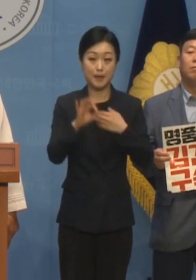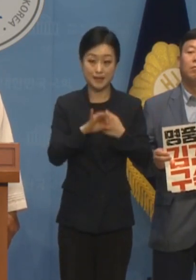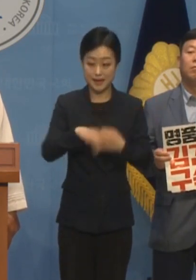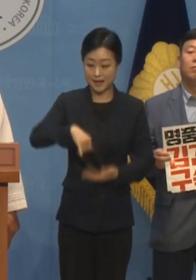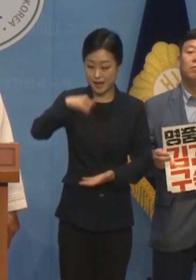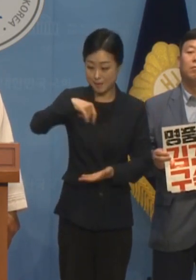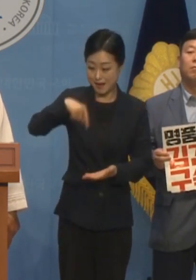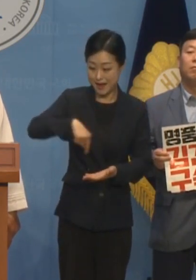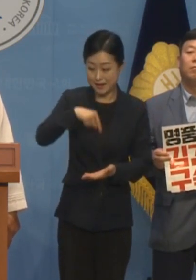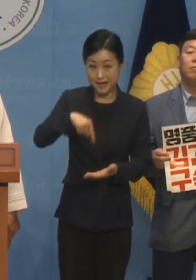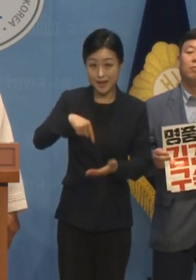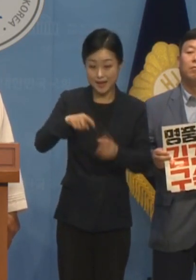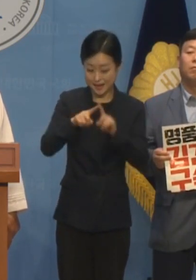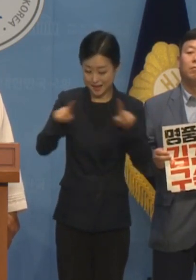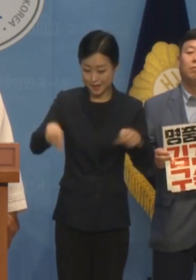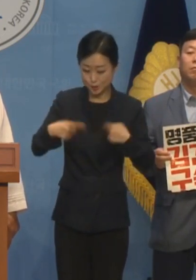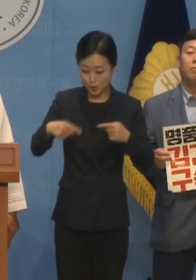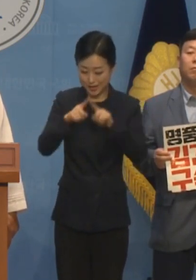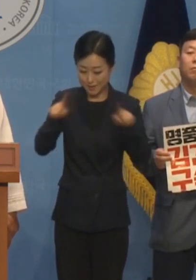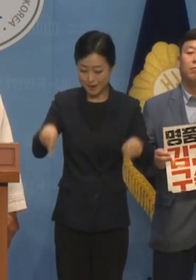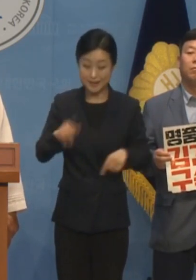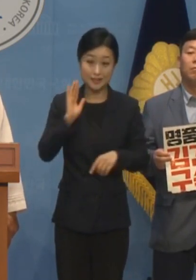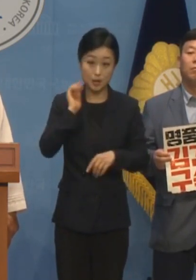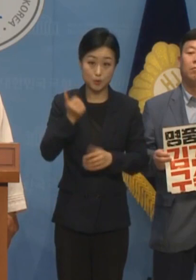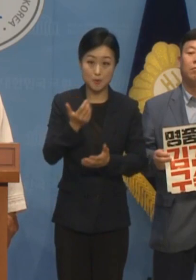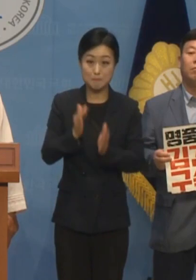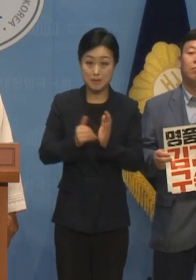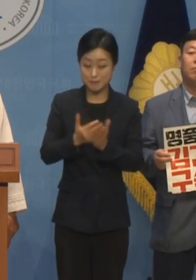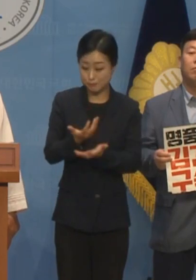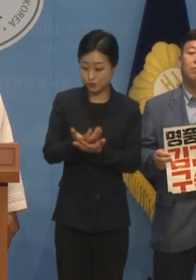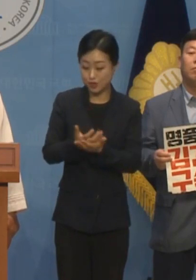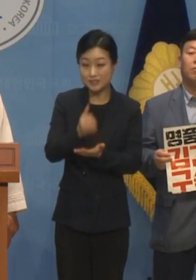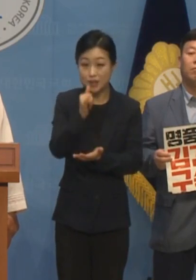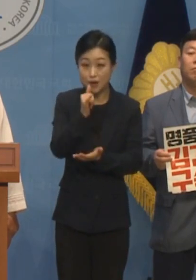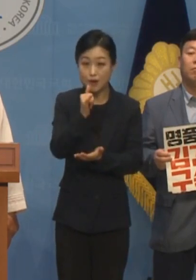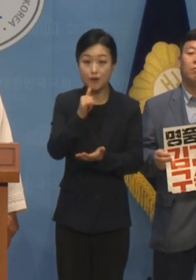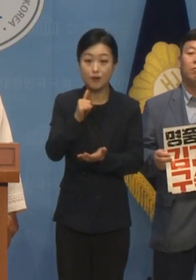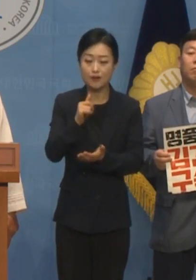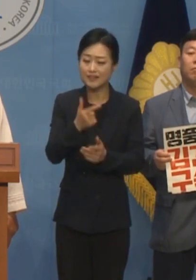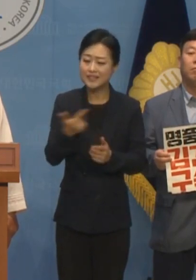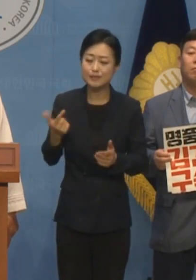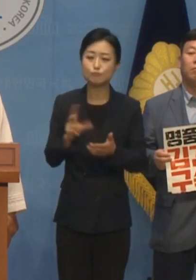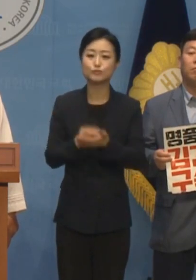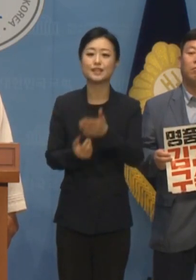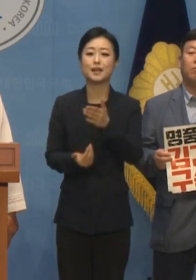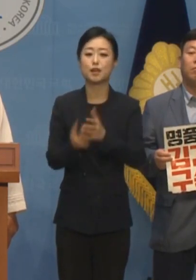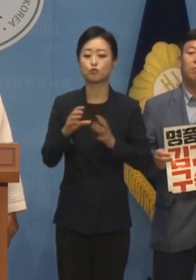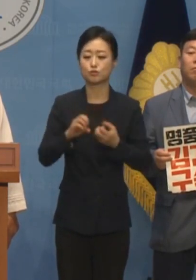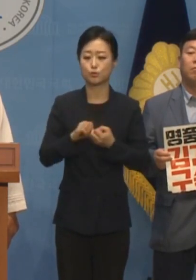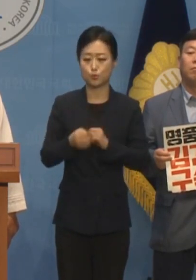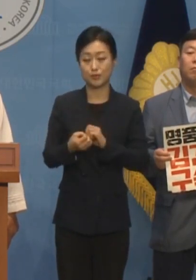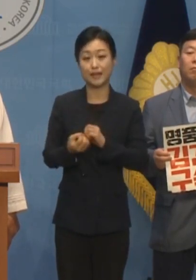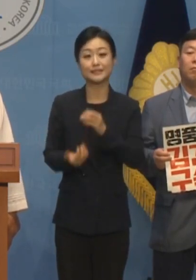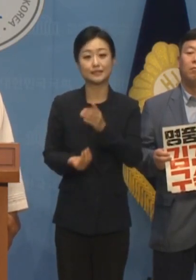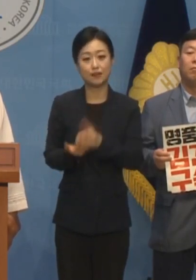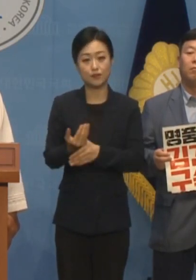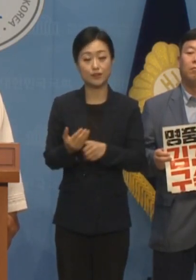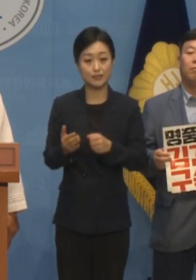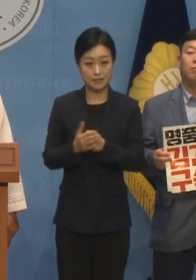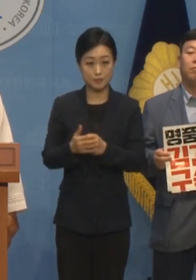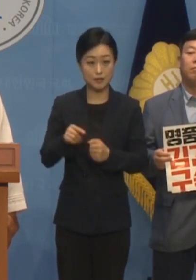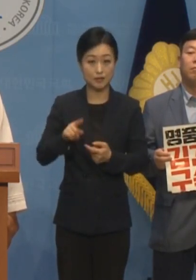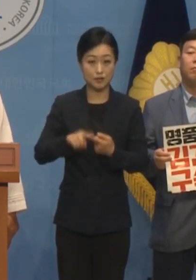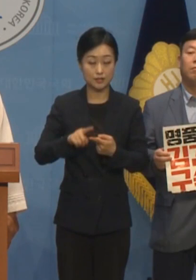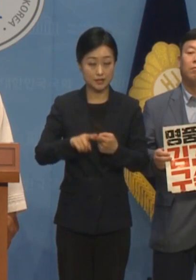속에 그 대통령실 기밀 문서가 들었다면 이건 분명히 더 큰 문제인 국정농단이기 때문에 계속